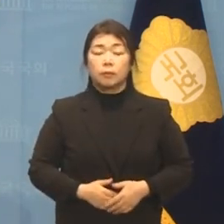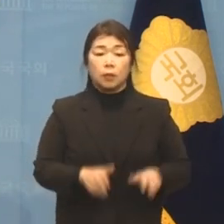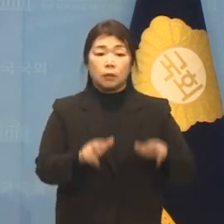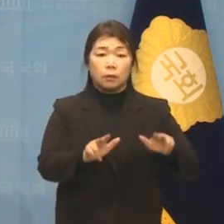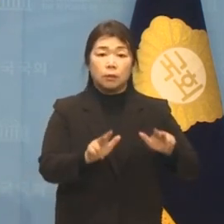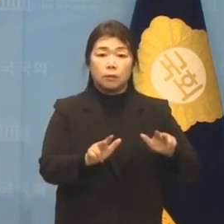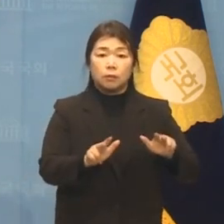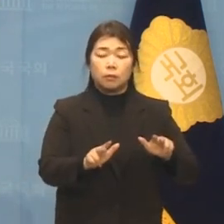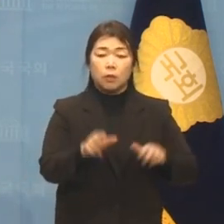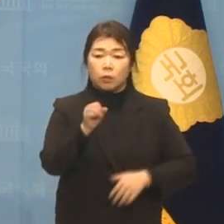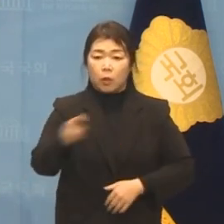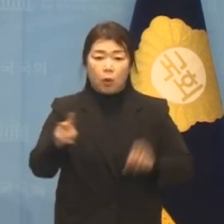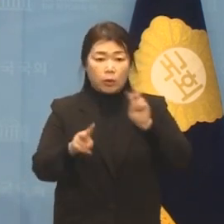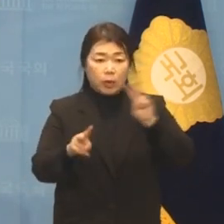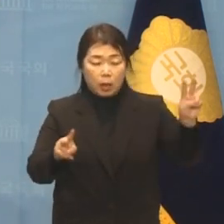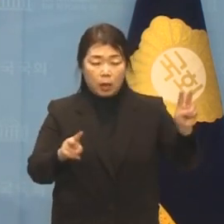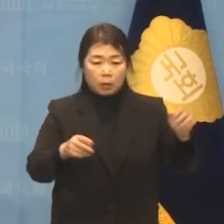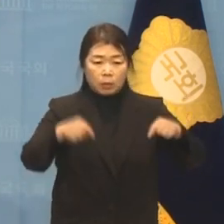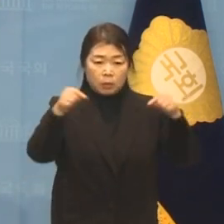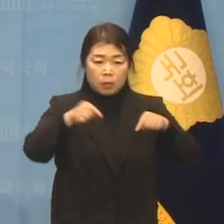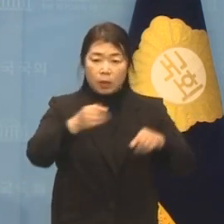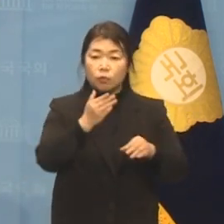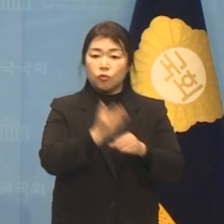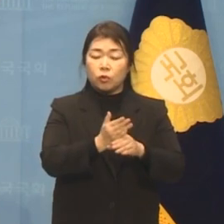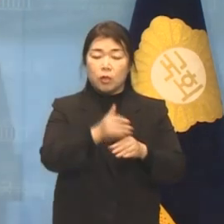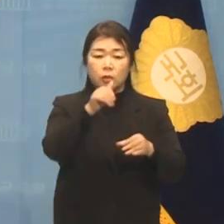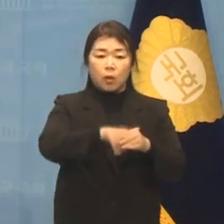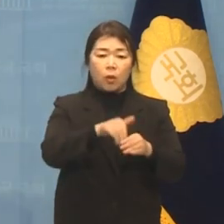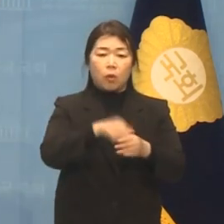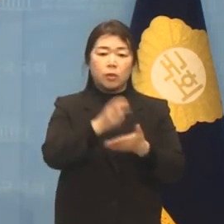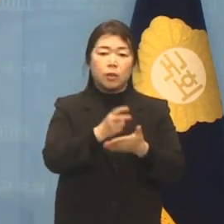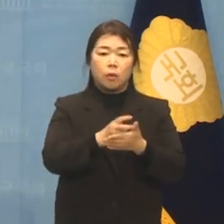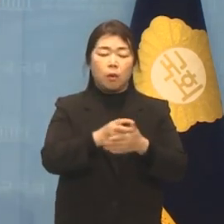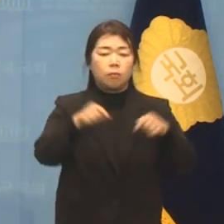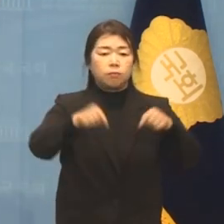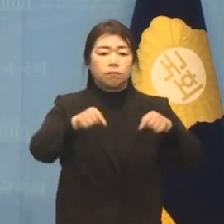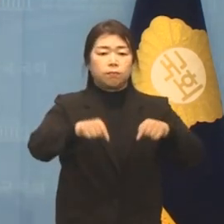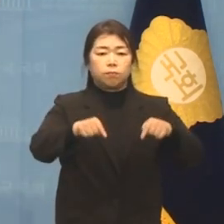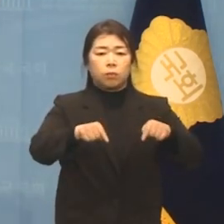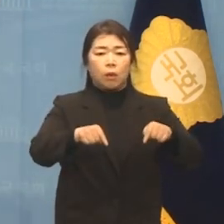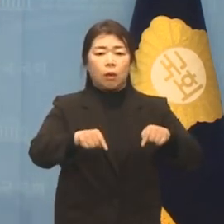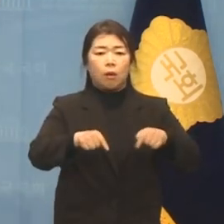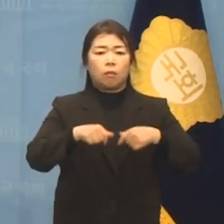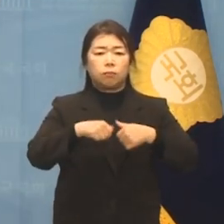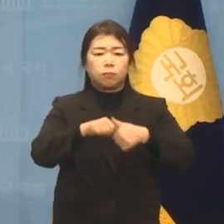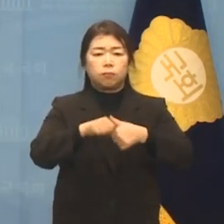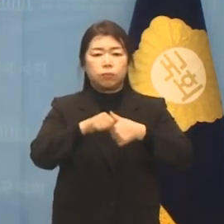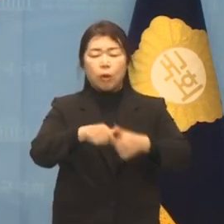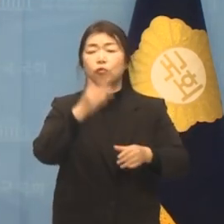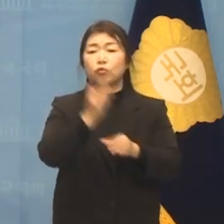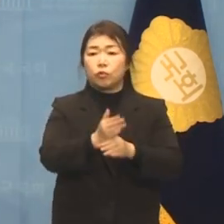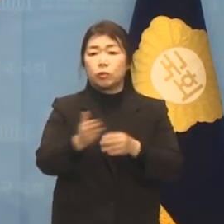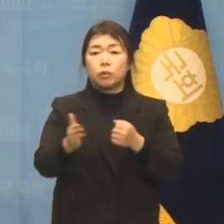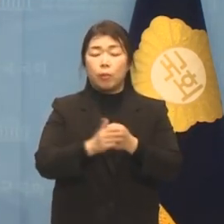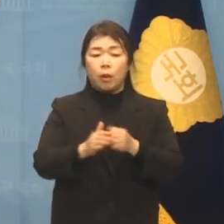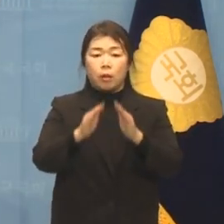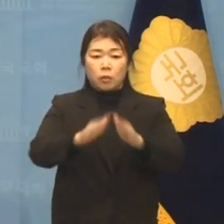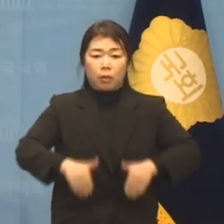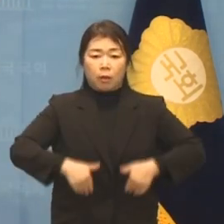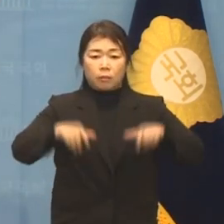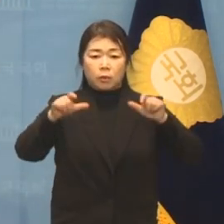현재 여야 간에 진행되고 있는 선거제 협상의 교착 상태에 따라서 전남 지역의 선거구